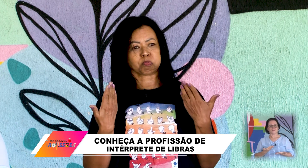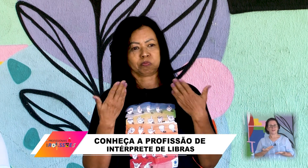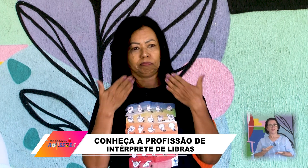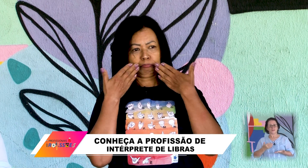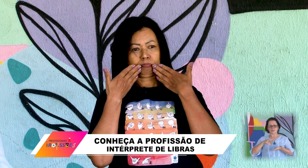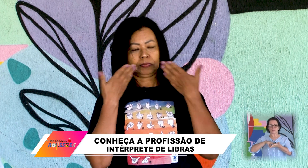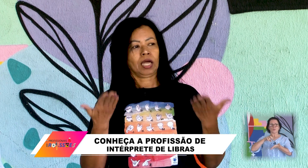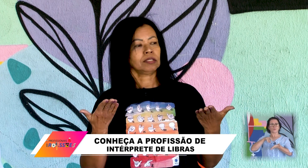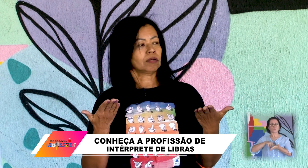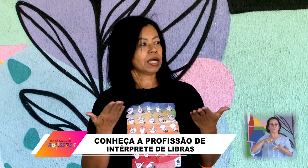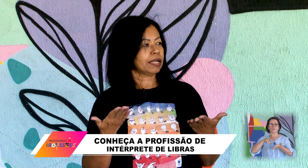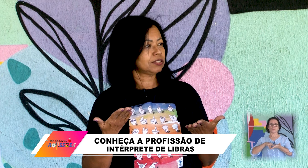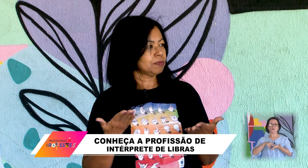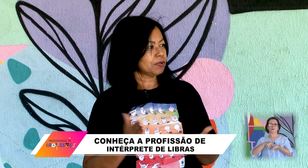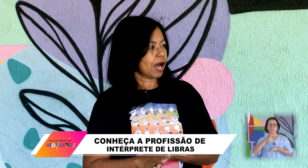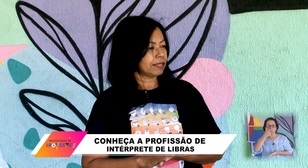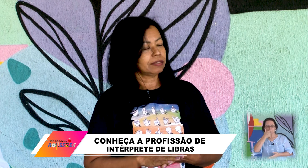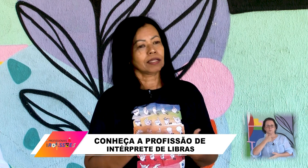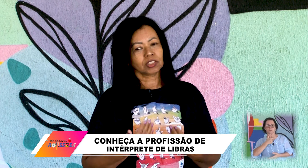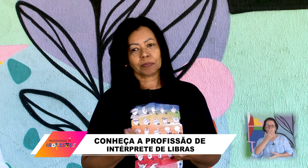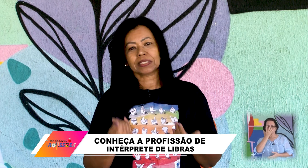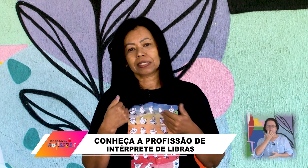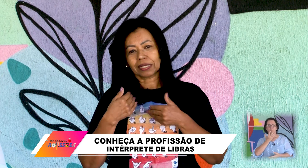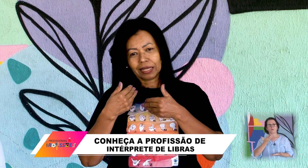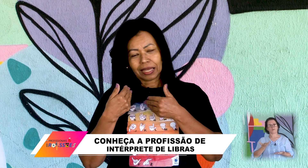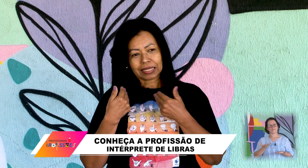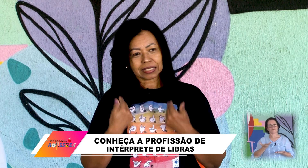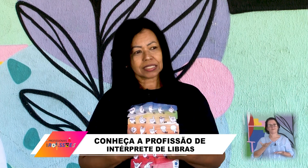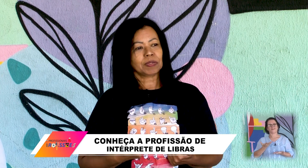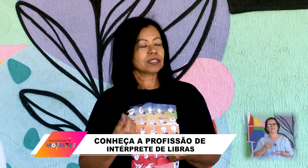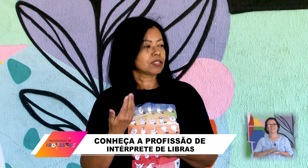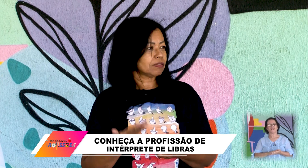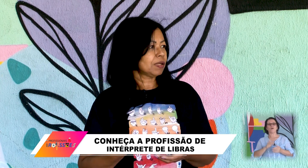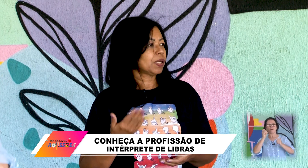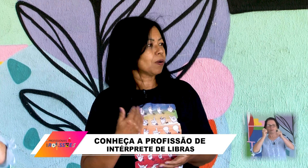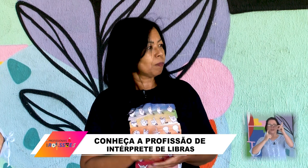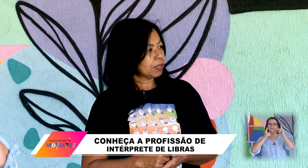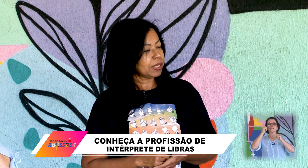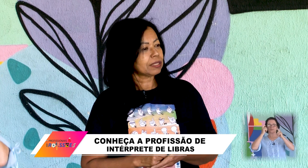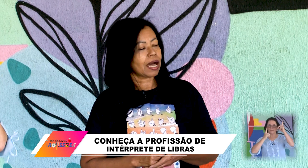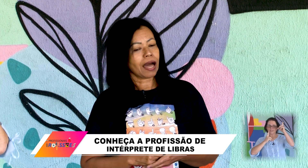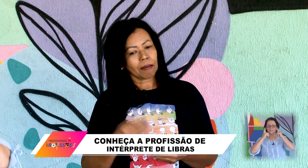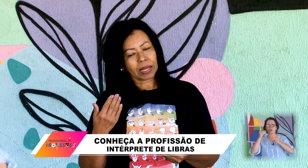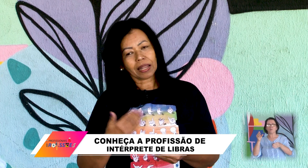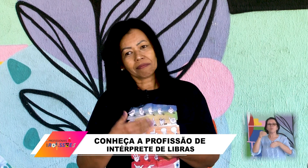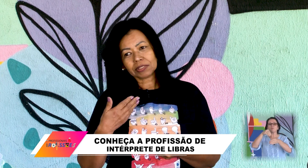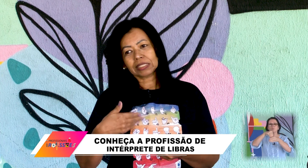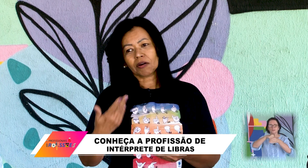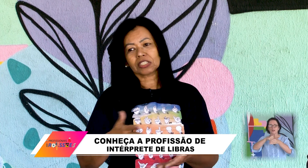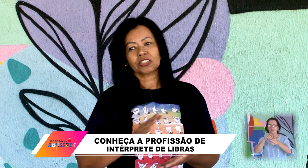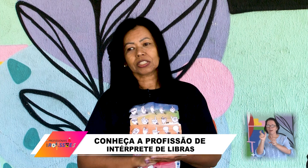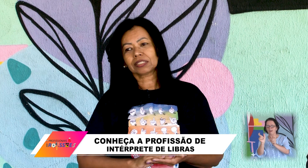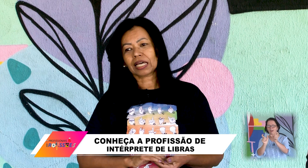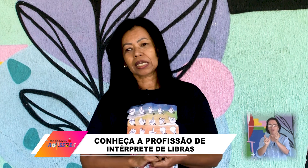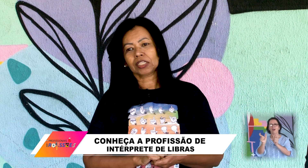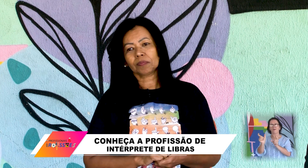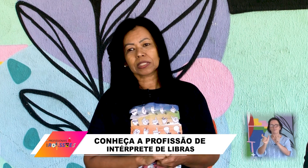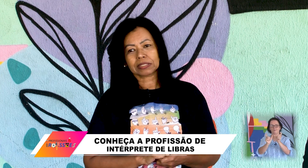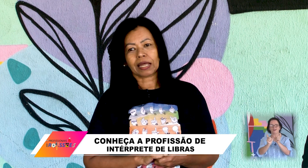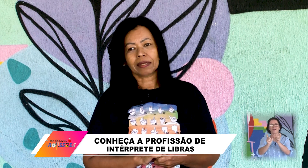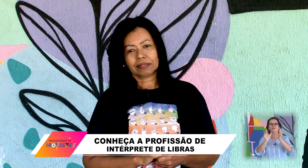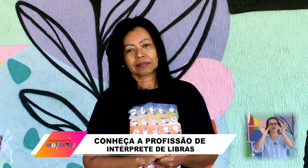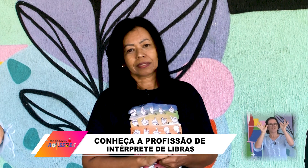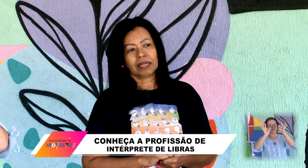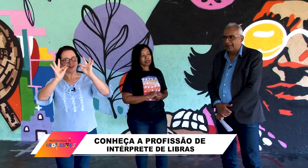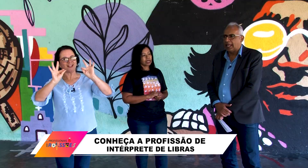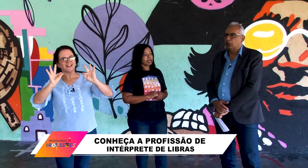tô, né, com cara de emburrada? Então, tipo assim, essas expressões vêm para complementar a palavra, o sinal que a gente está querendo